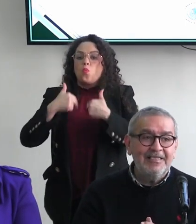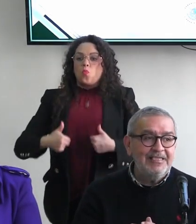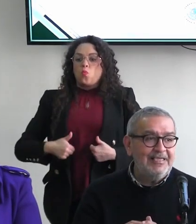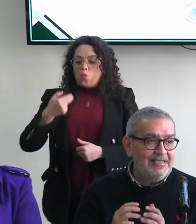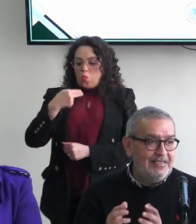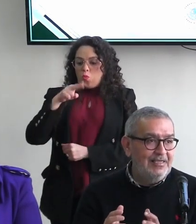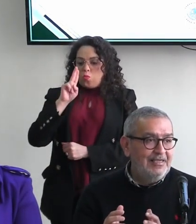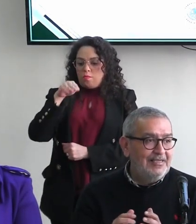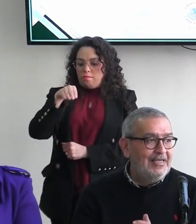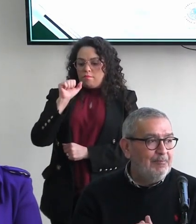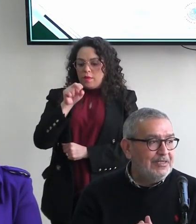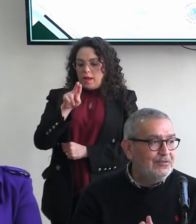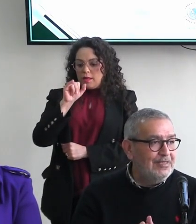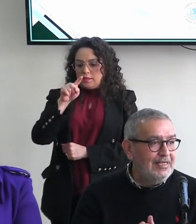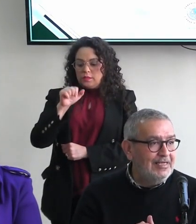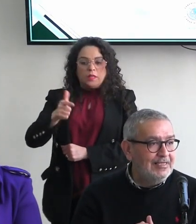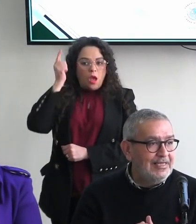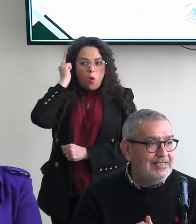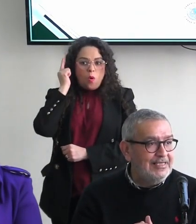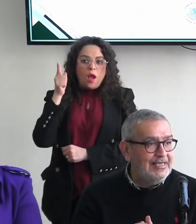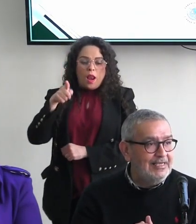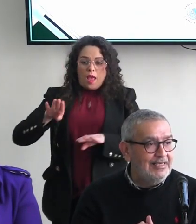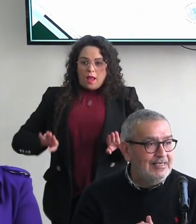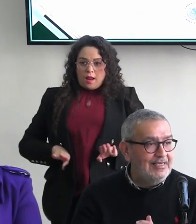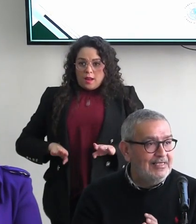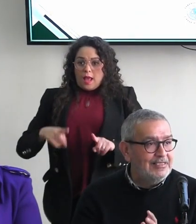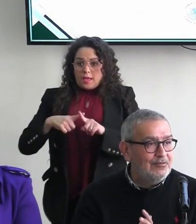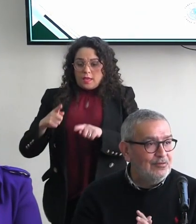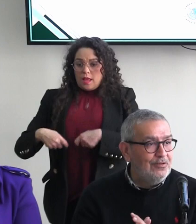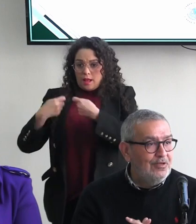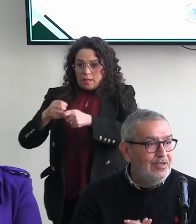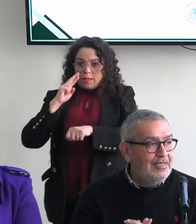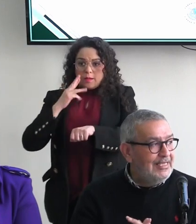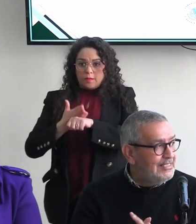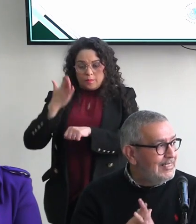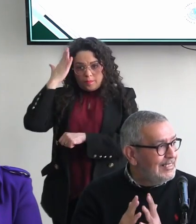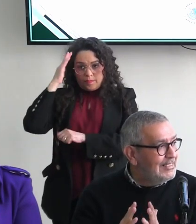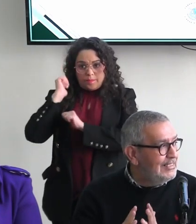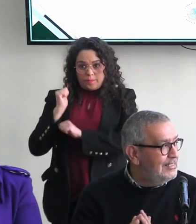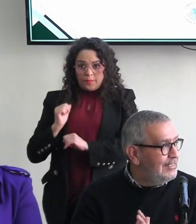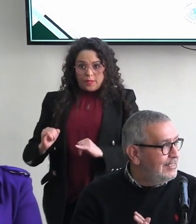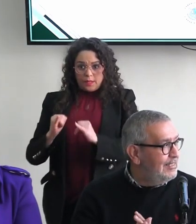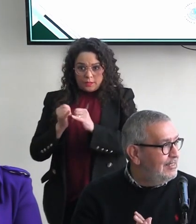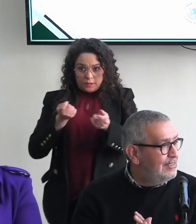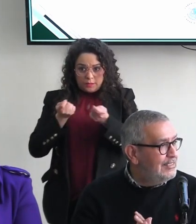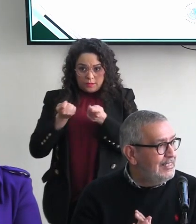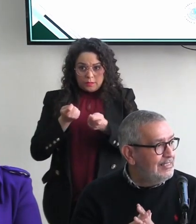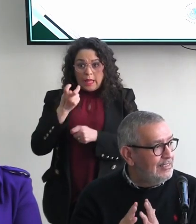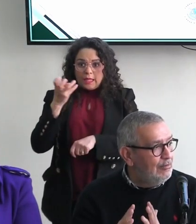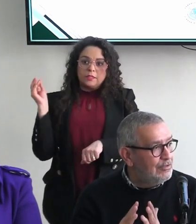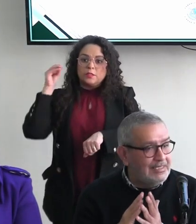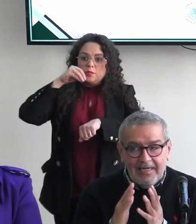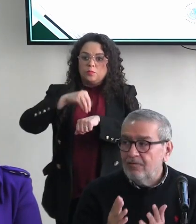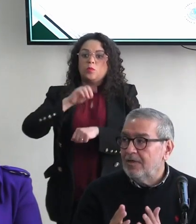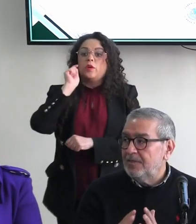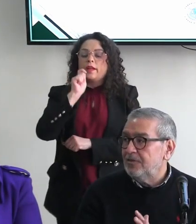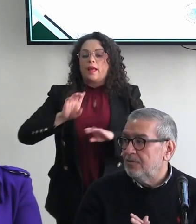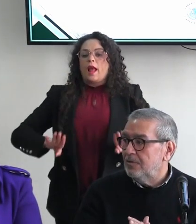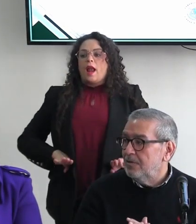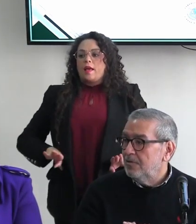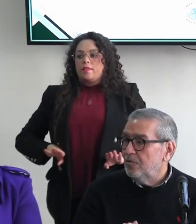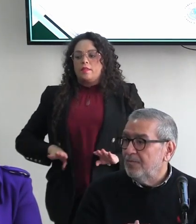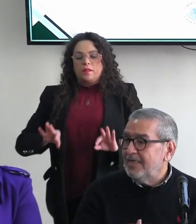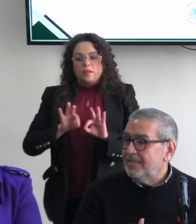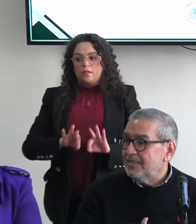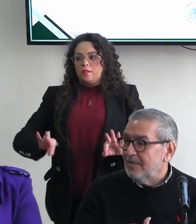las características de la persona que dirija el instituto esta característica, tener una